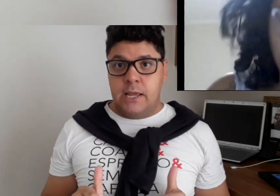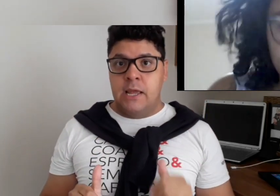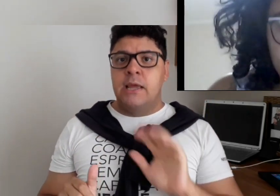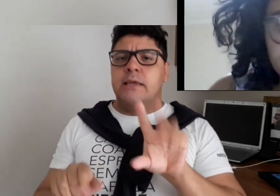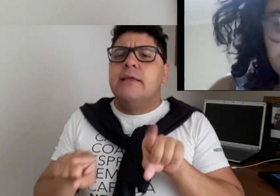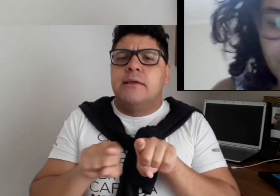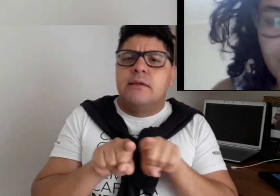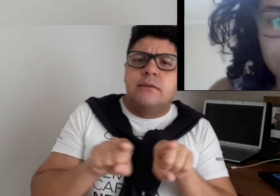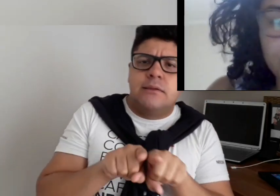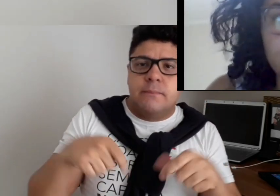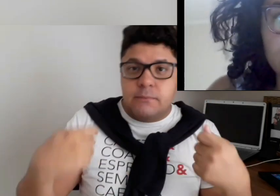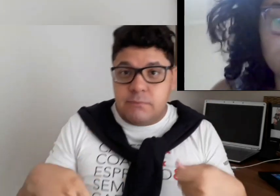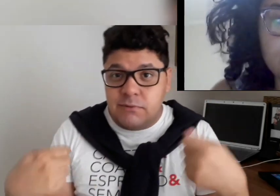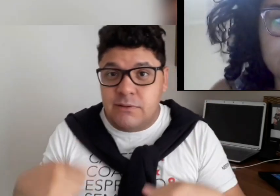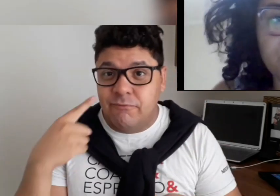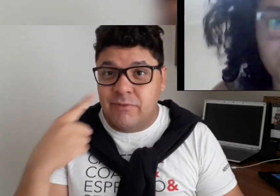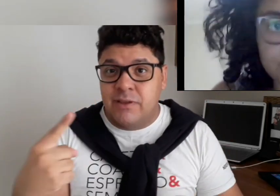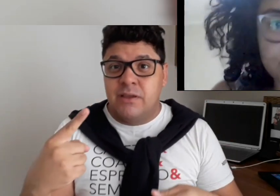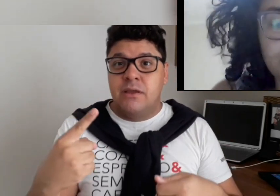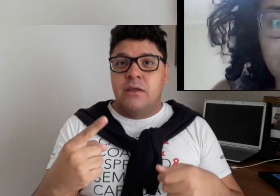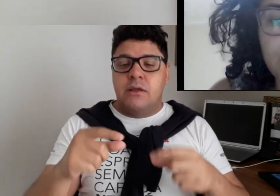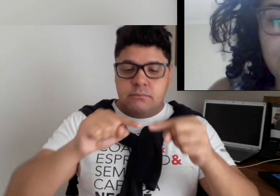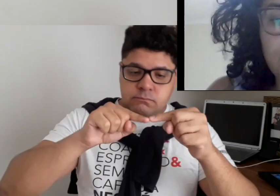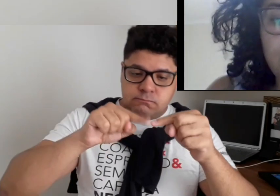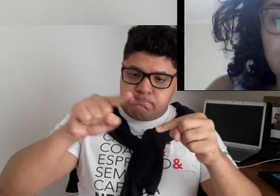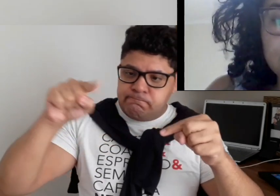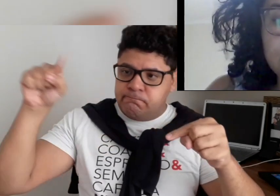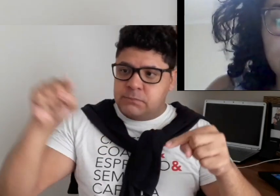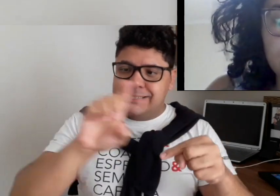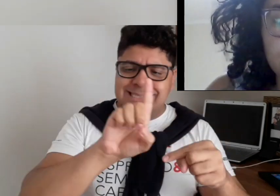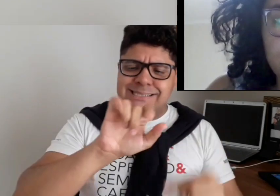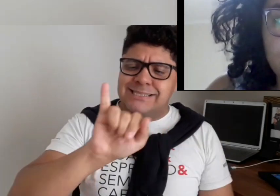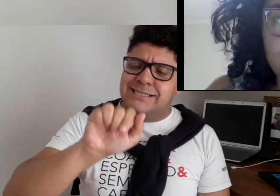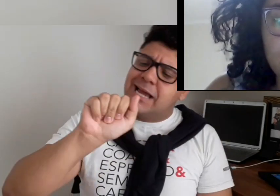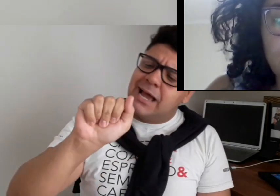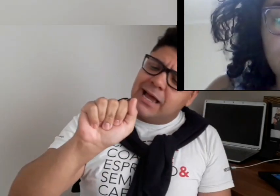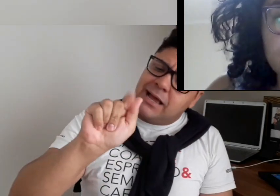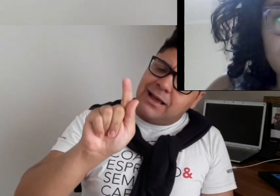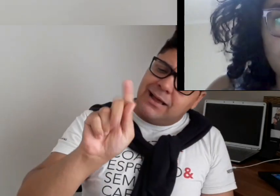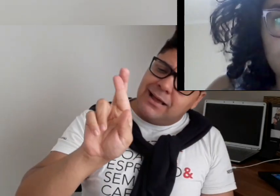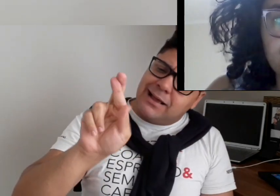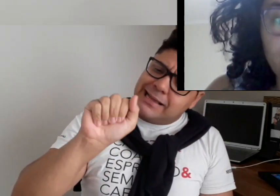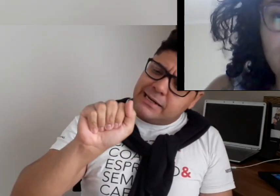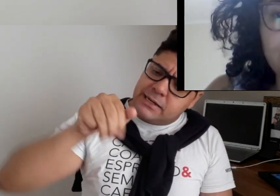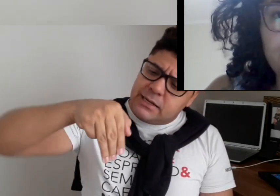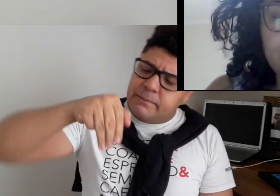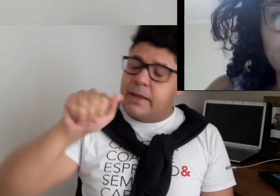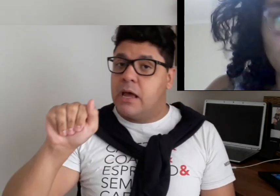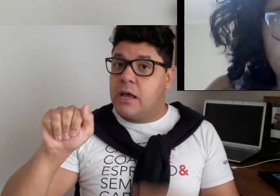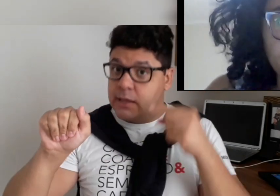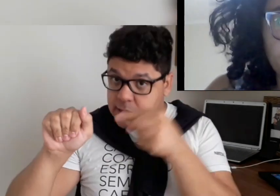um diagrama, que é o diagrama de mudança de fases. Esse diagrama, ele relaciona